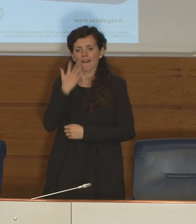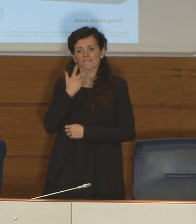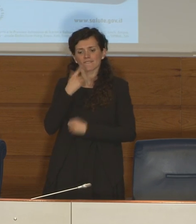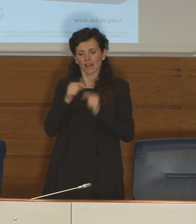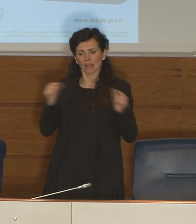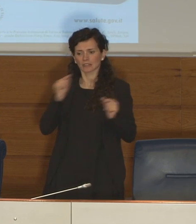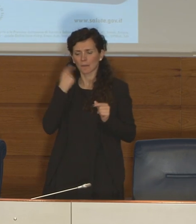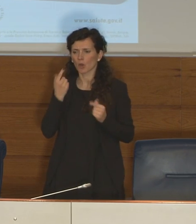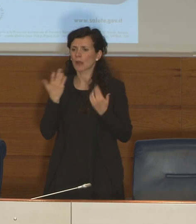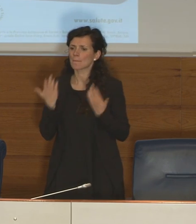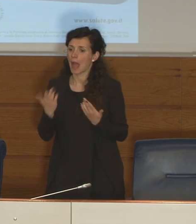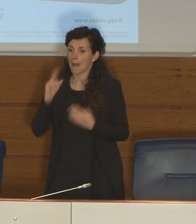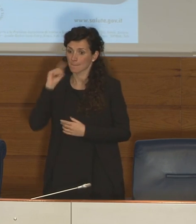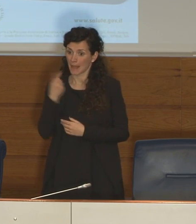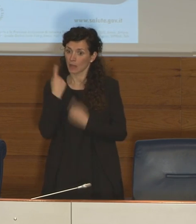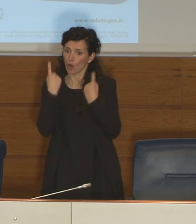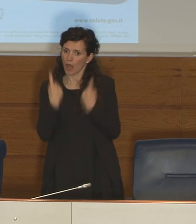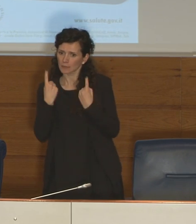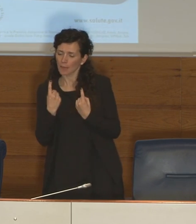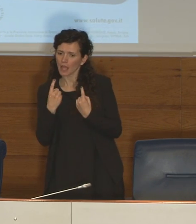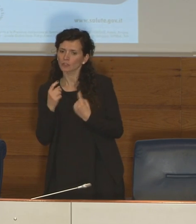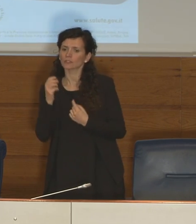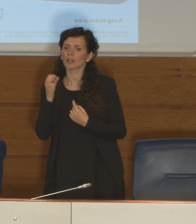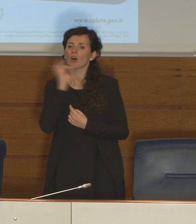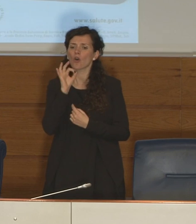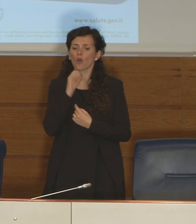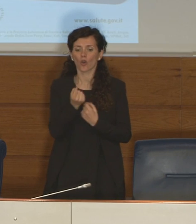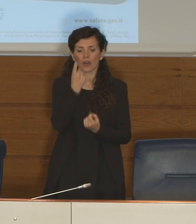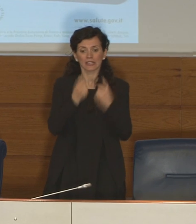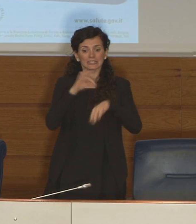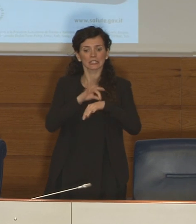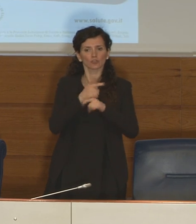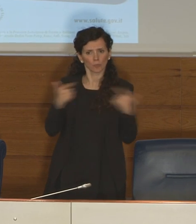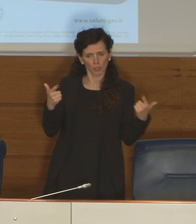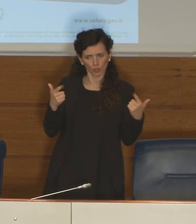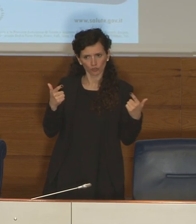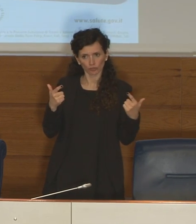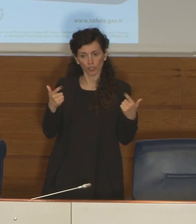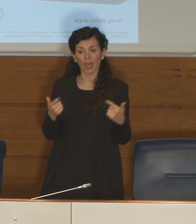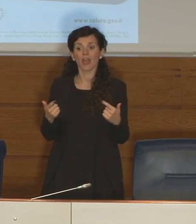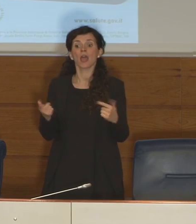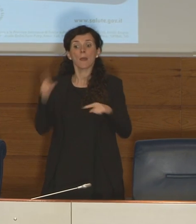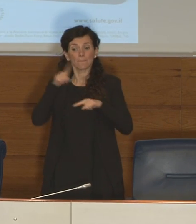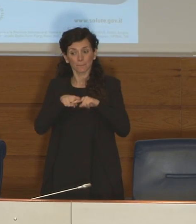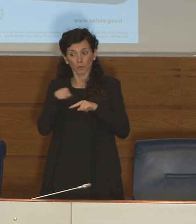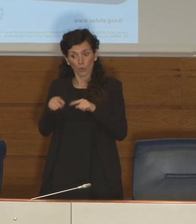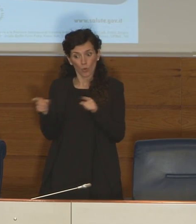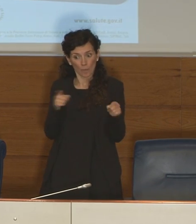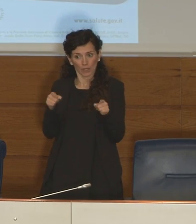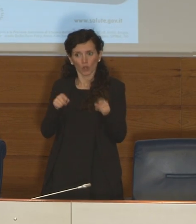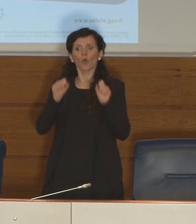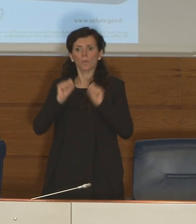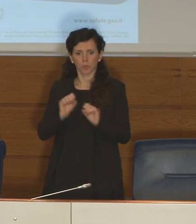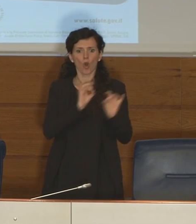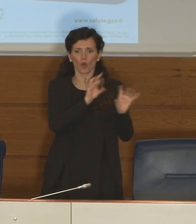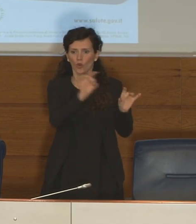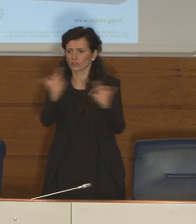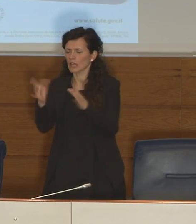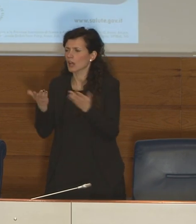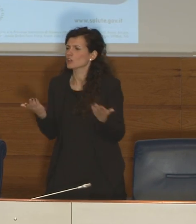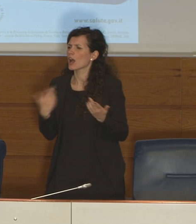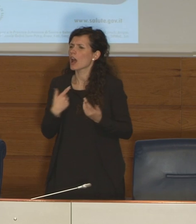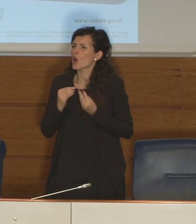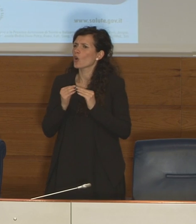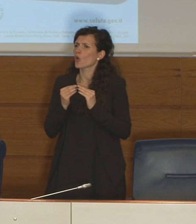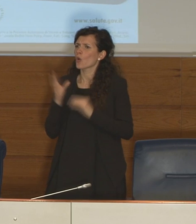essere sintomatiche e nel frattempo possono contagiare però qual è il quale era criteri per che